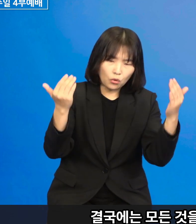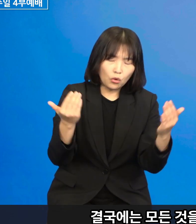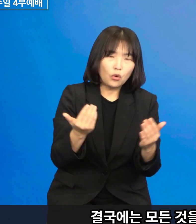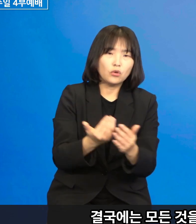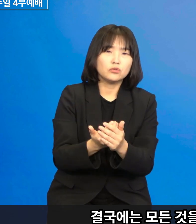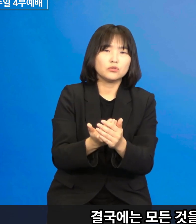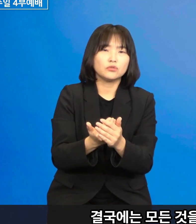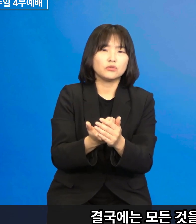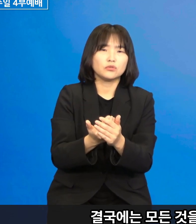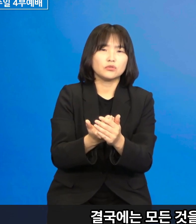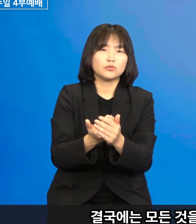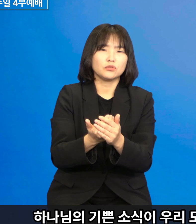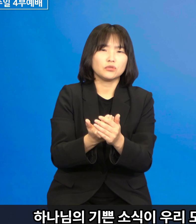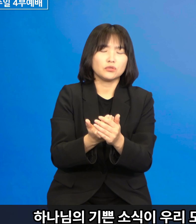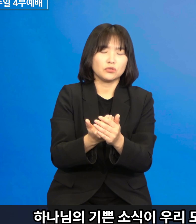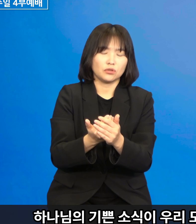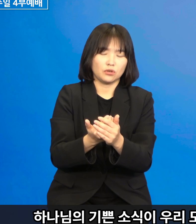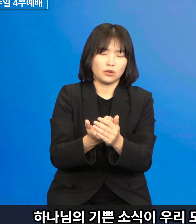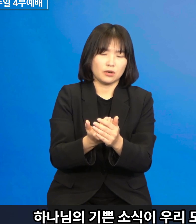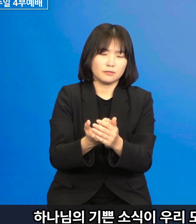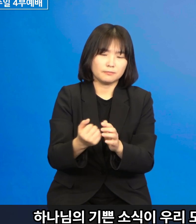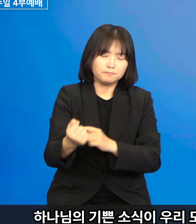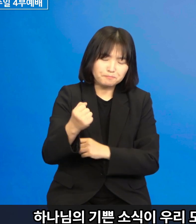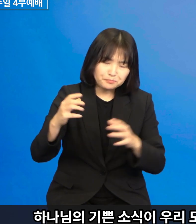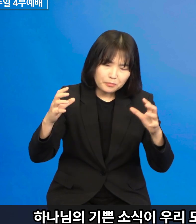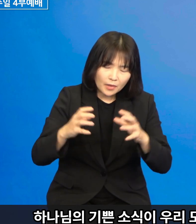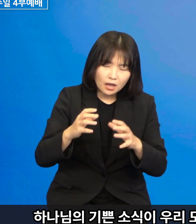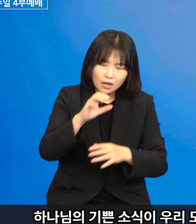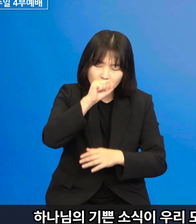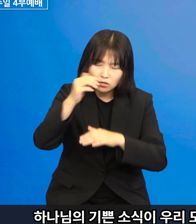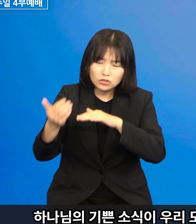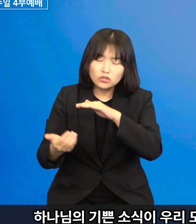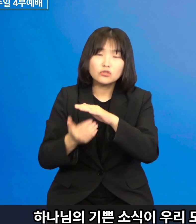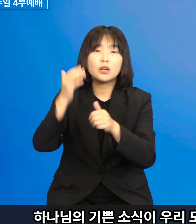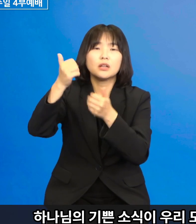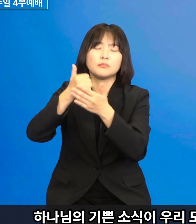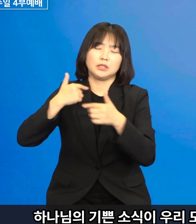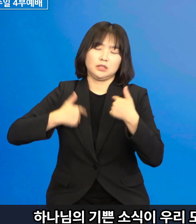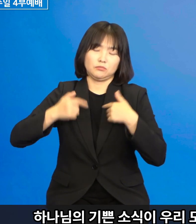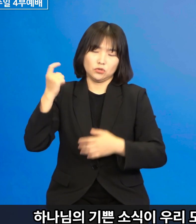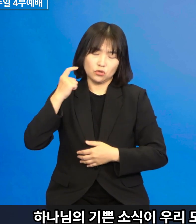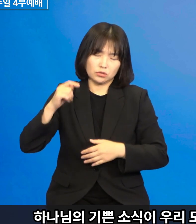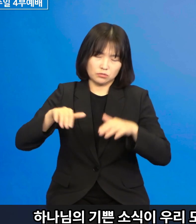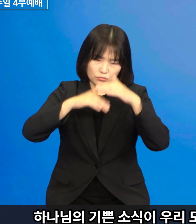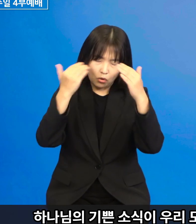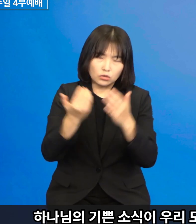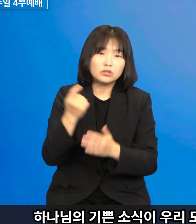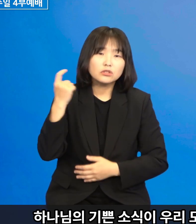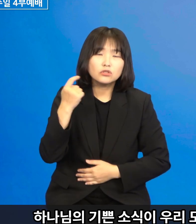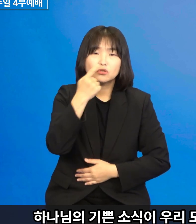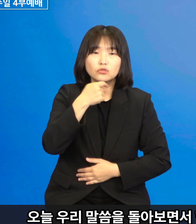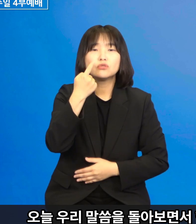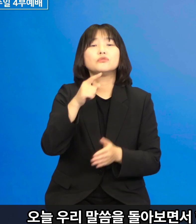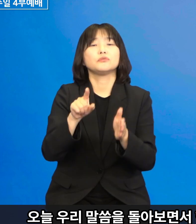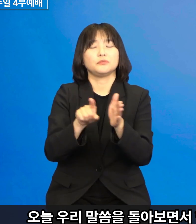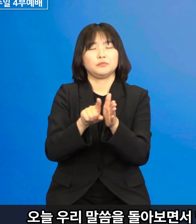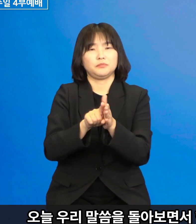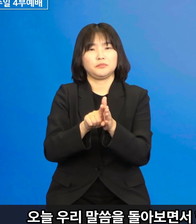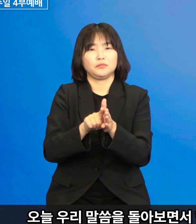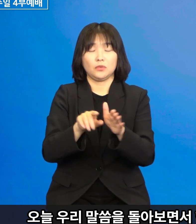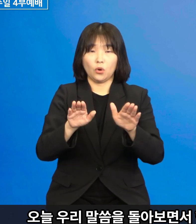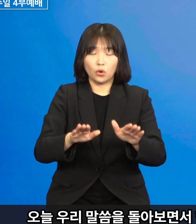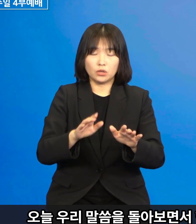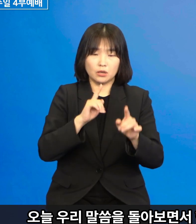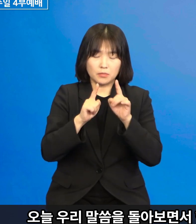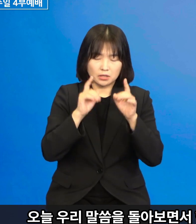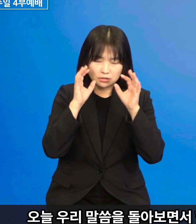합력하여 선을 이루시는 하나님의 기쁜 소식이 우리 모두에게 들려지게 될 줄로 믿습니다. 오늘 우리